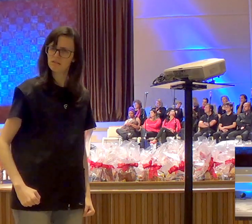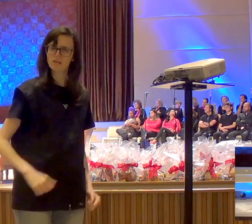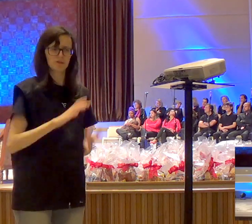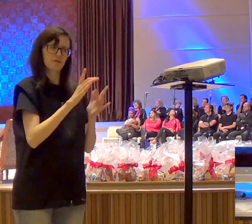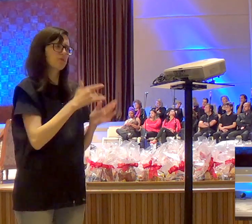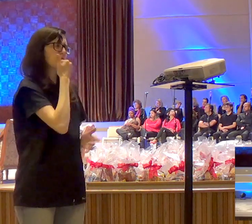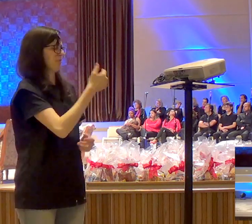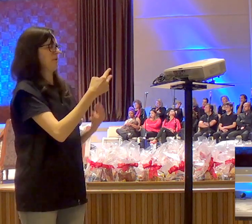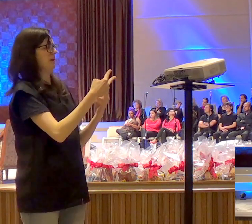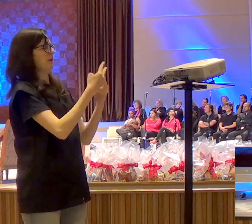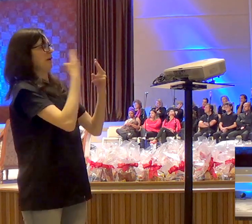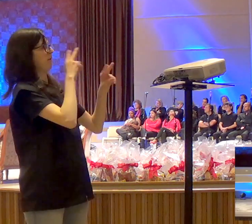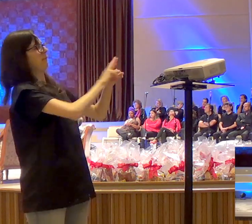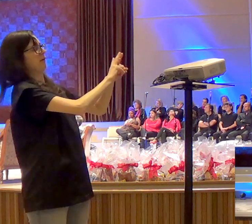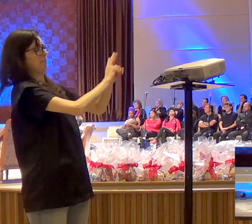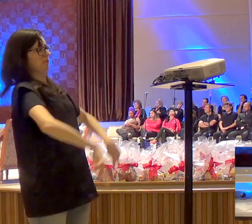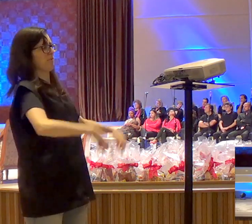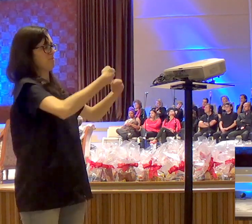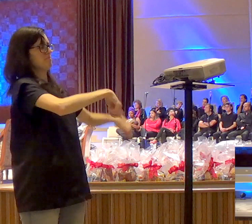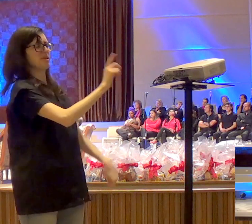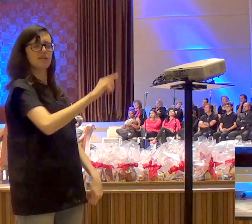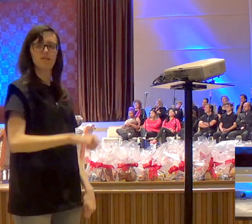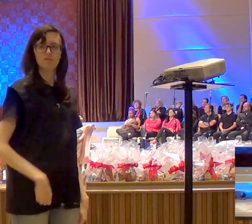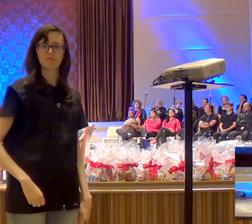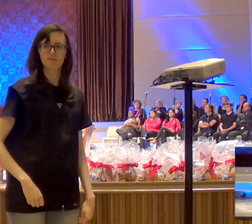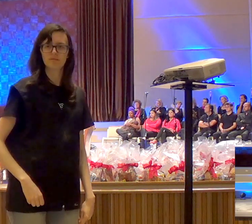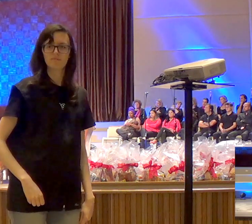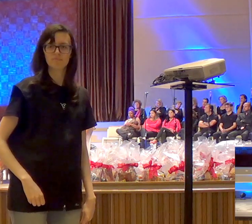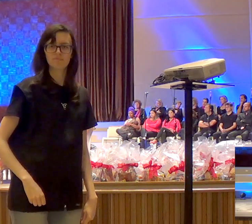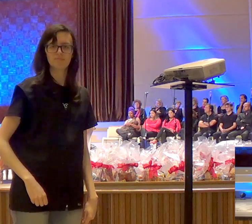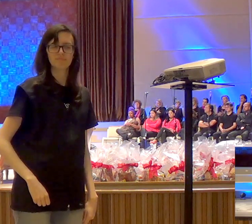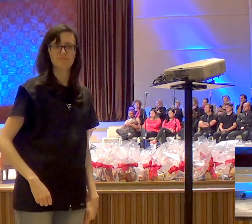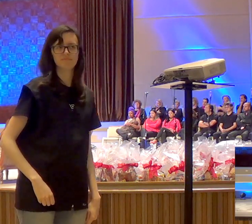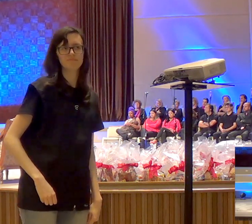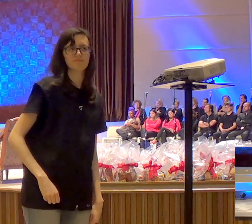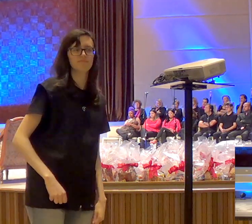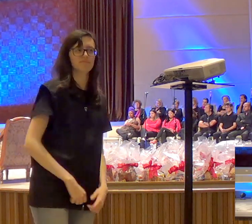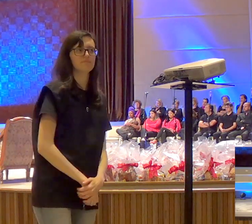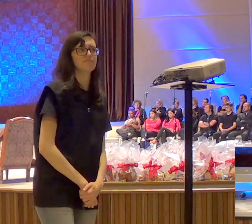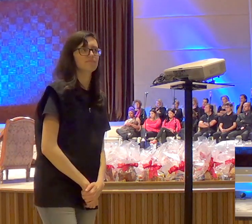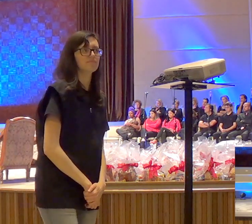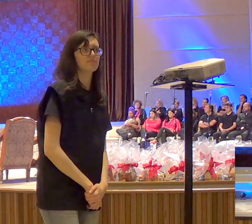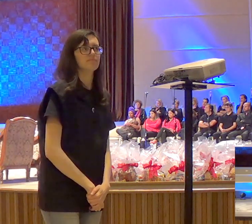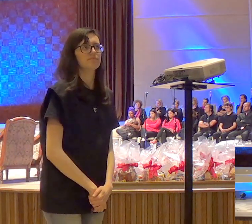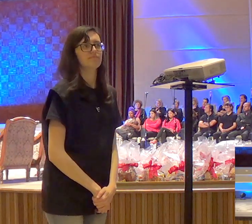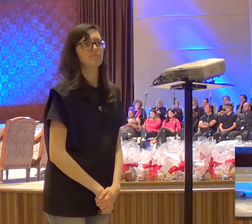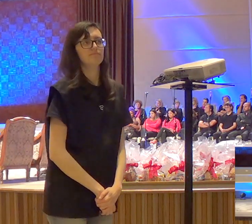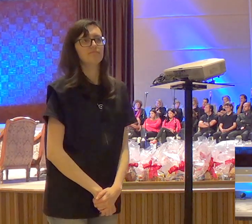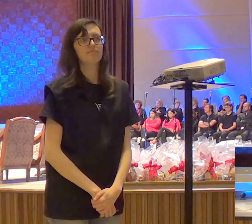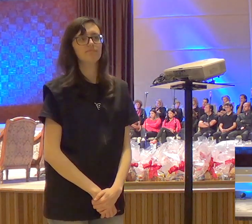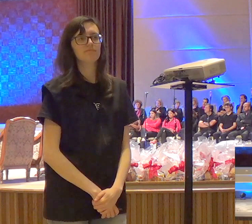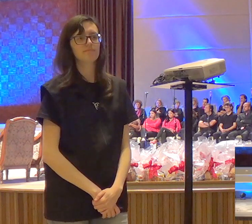ex-condenado. Have you ever thought about these things? Já tinha pensado nisso? So, after spending some time in